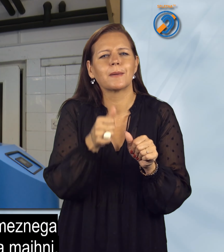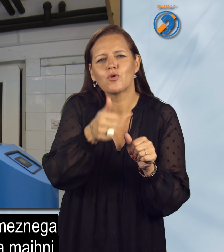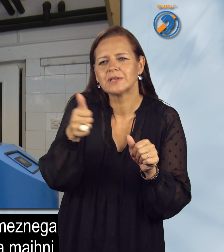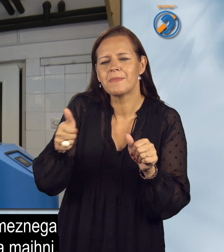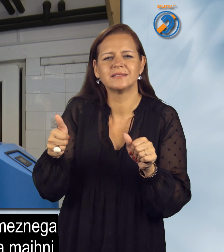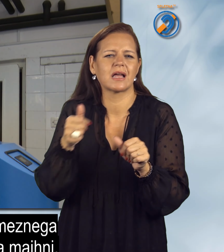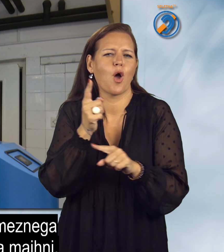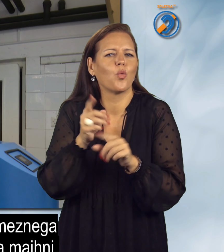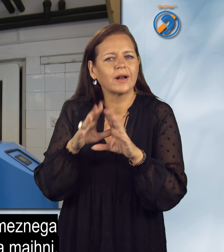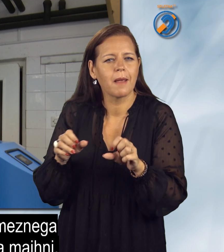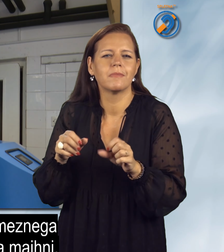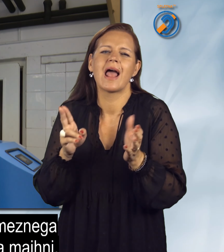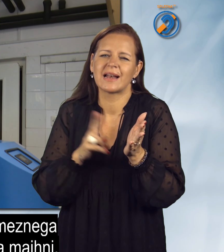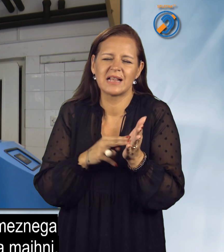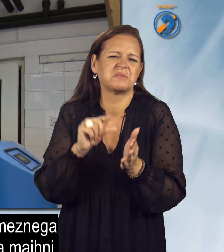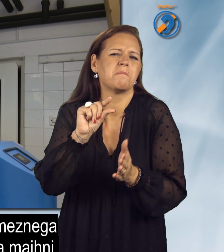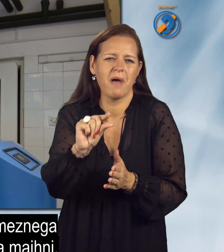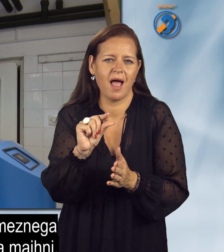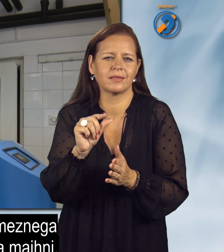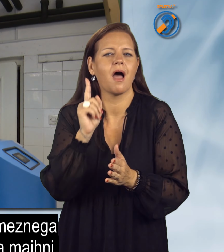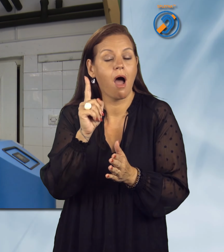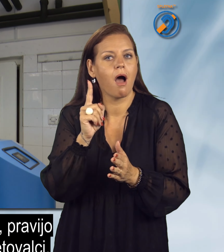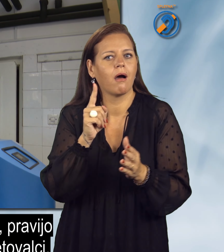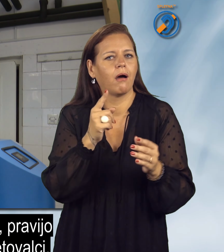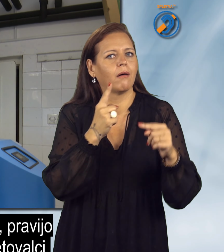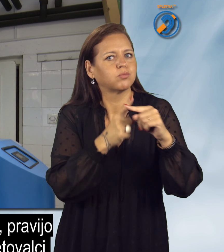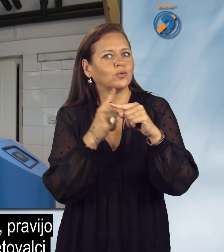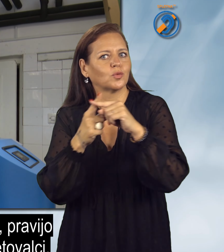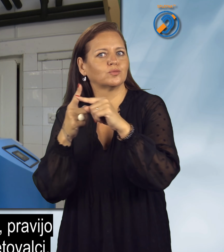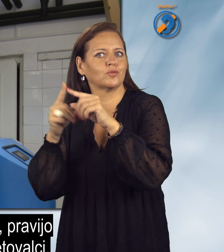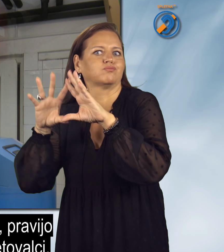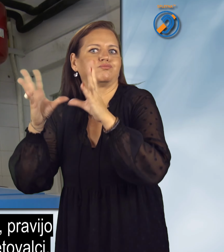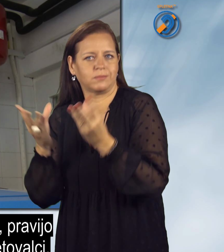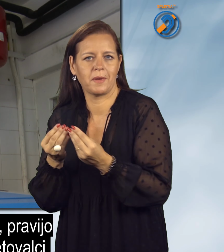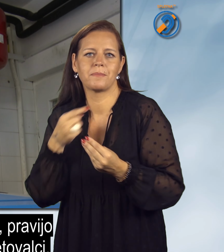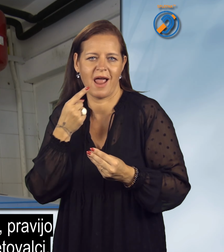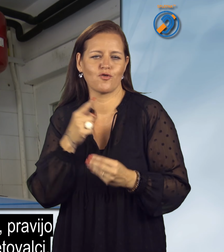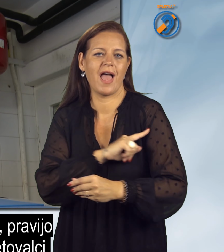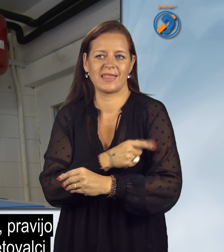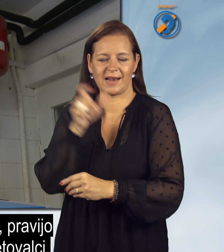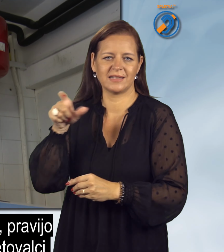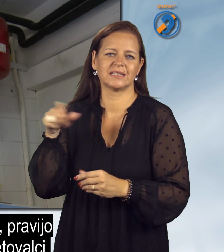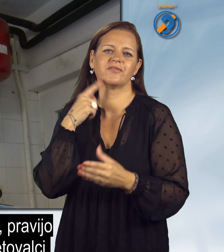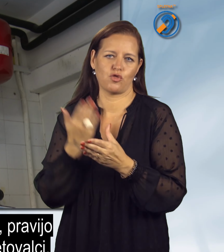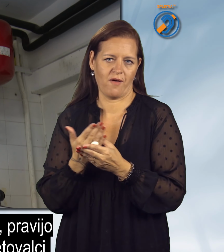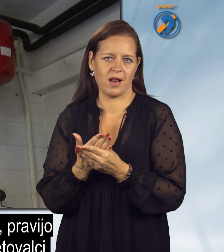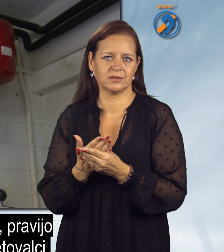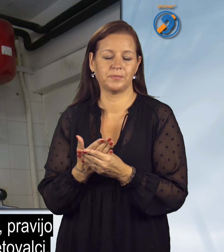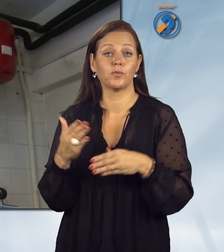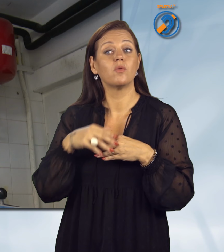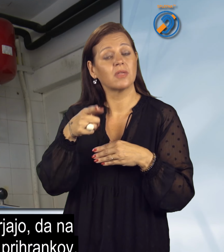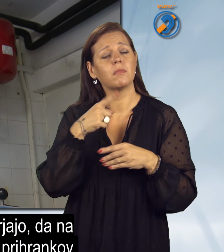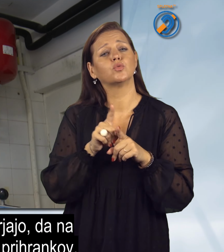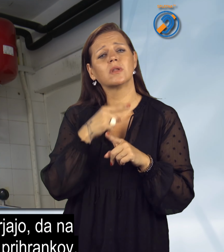Prihranki posameznega ukrepa so resda majhni, a se seštevajo, pravijo energetski